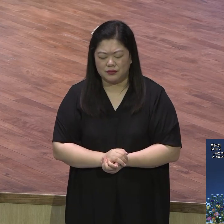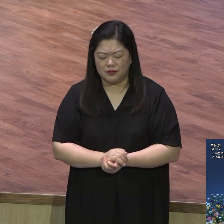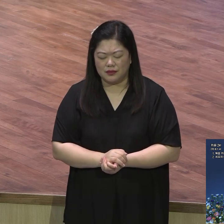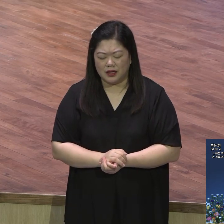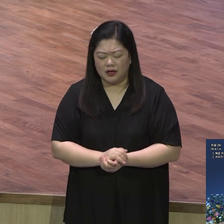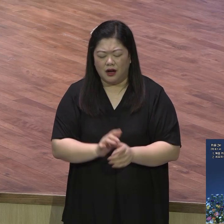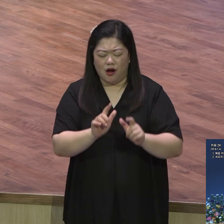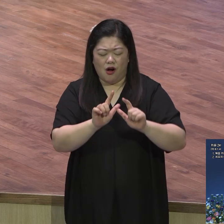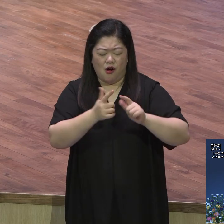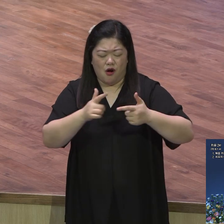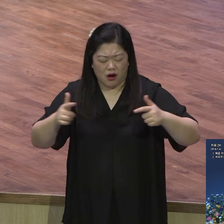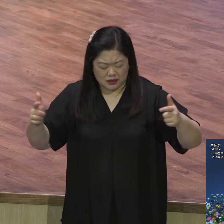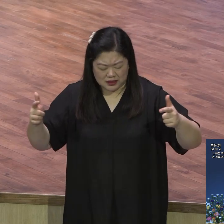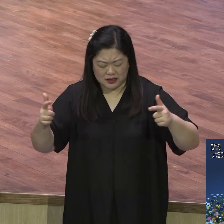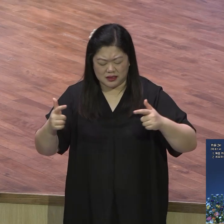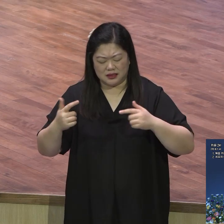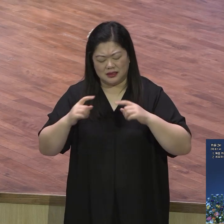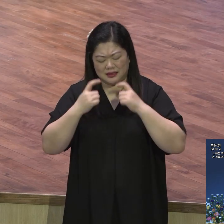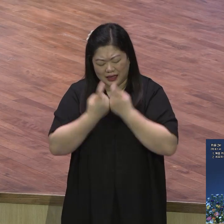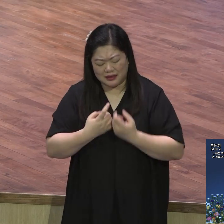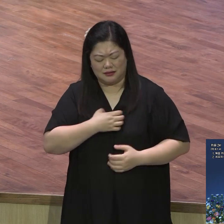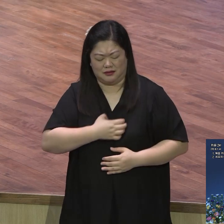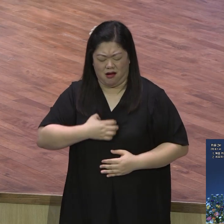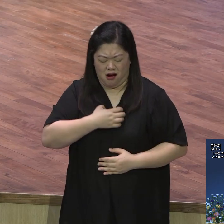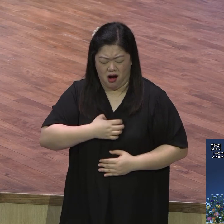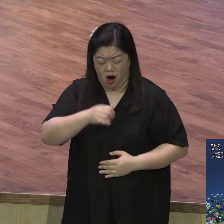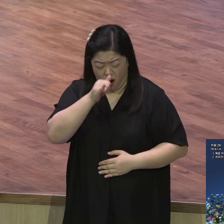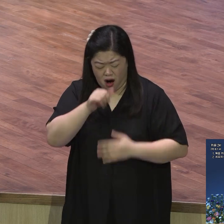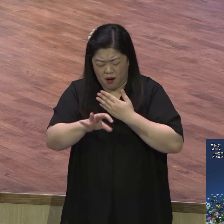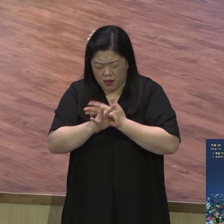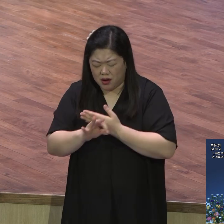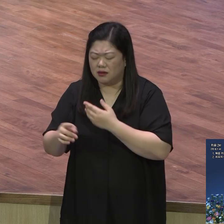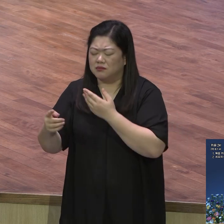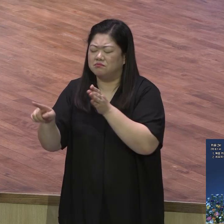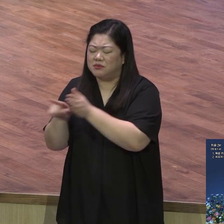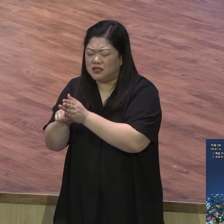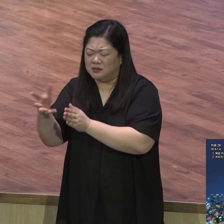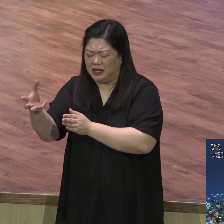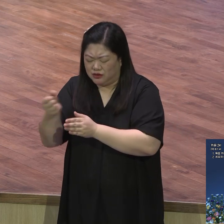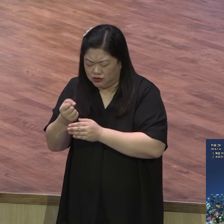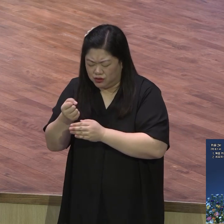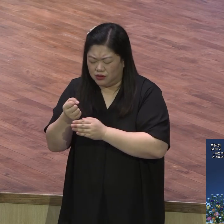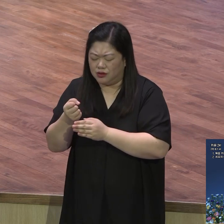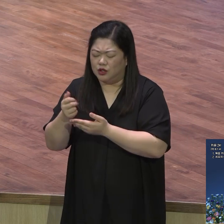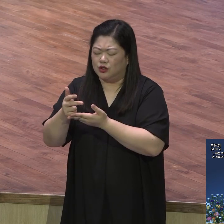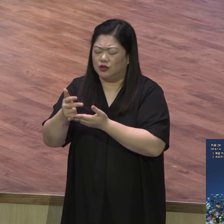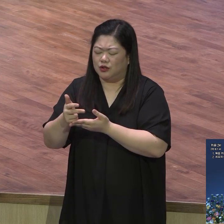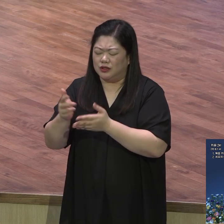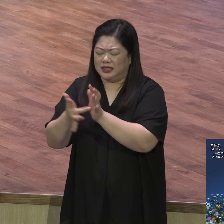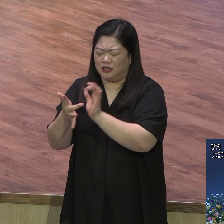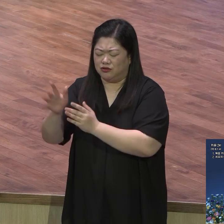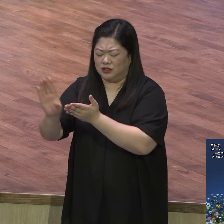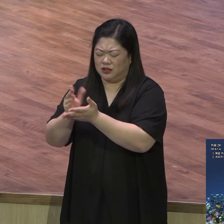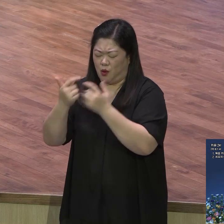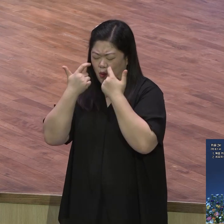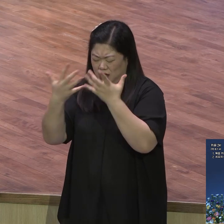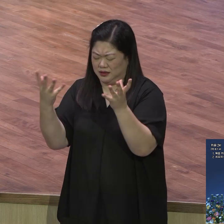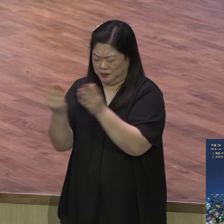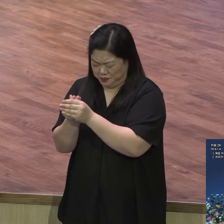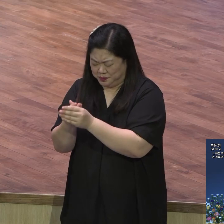자들 치료하시는 진음을 바라보고 그 믿음 가지고 나온 문동환자처럼 주님 앞에 치유받는 기적을